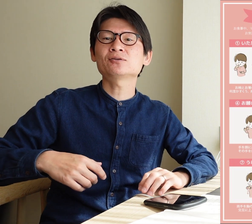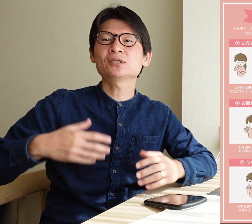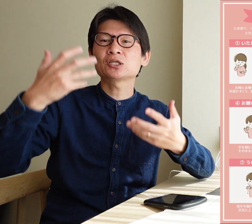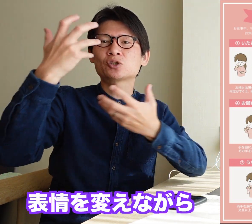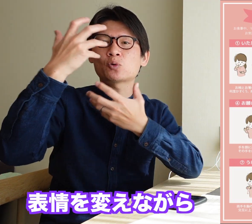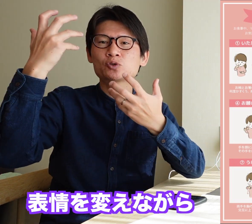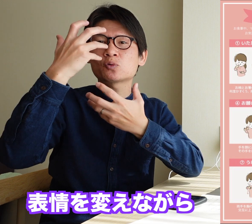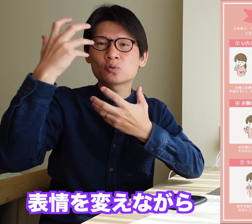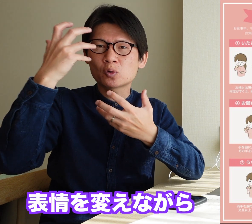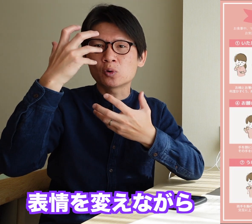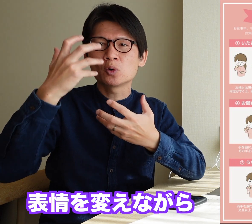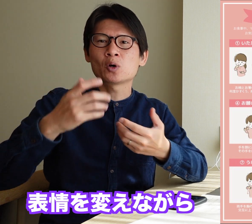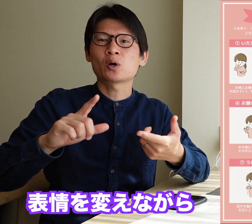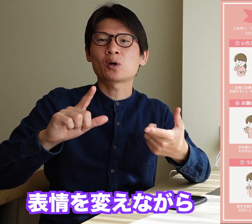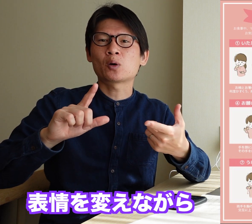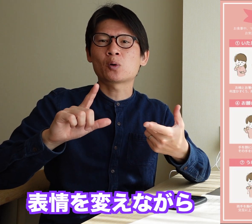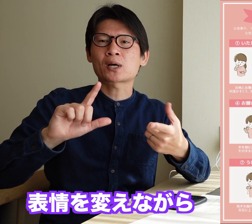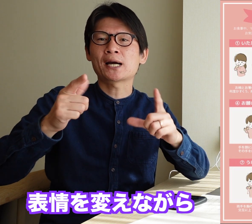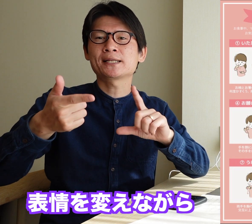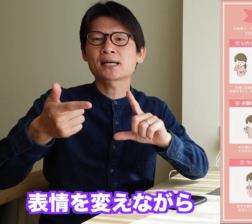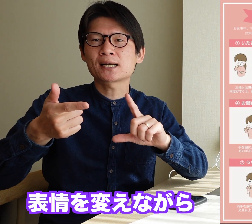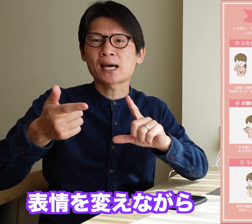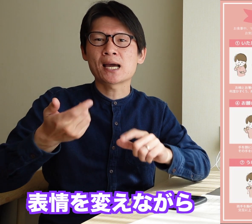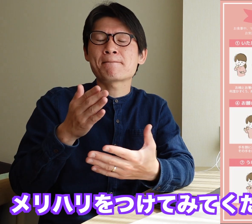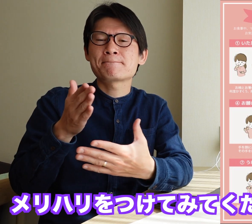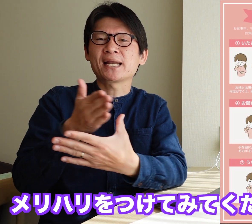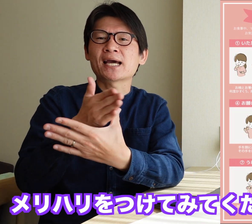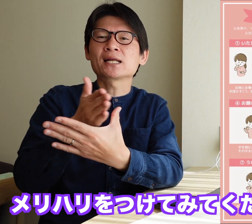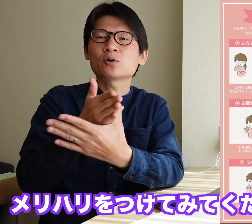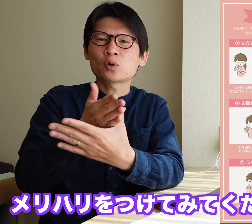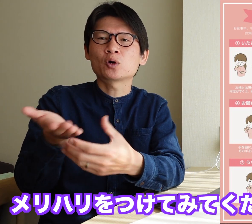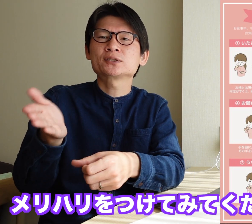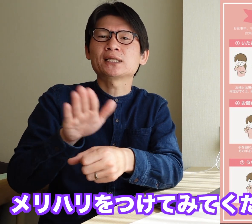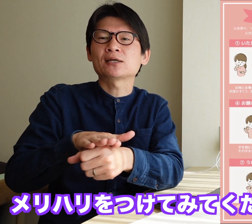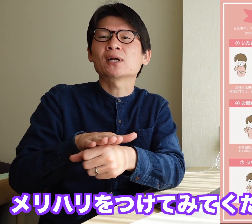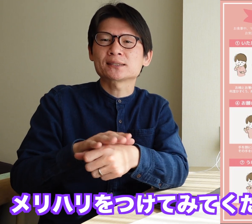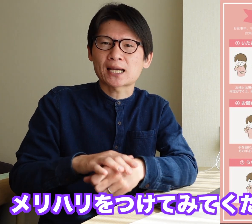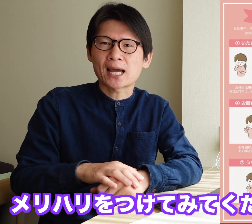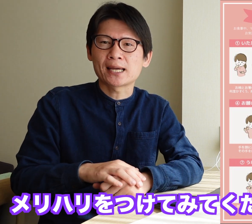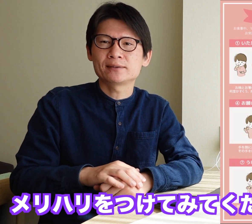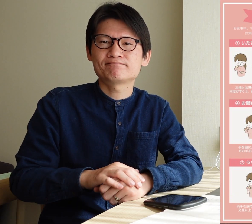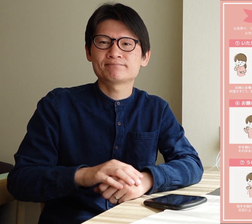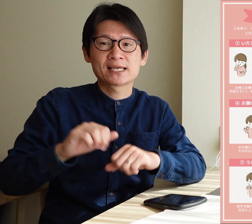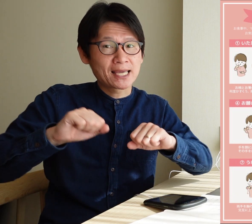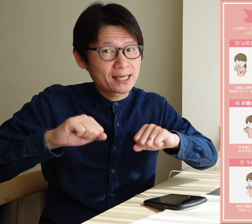に表情を変えながらメリハリをつけてください。元気、